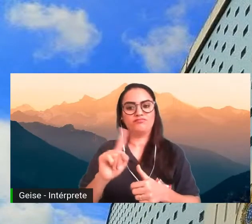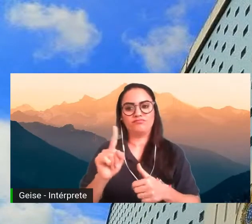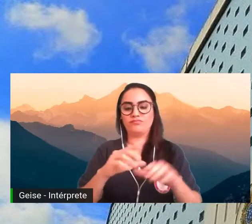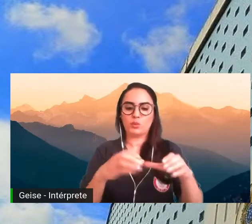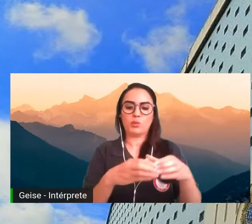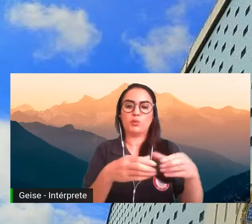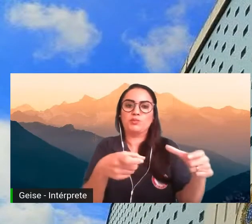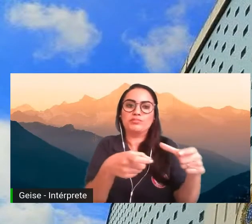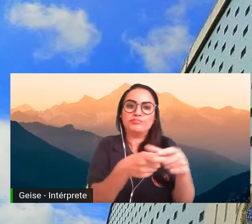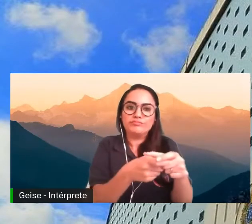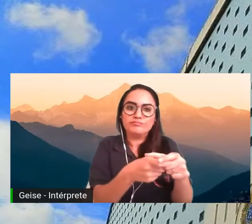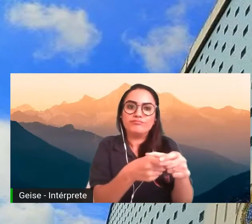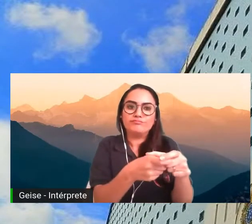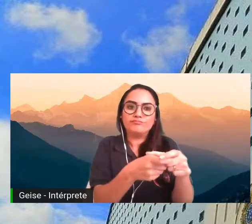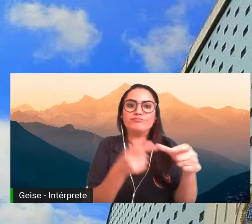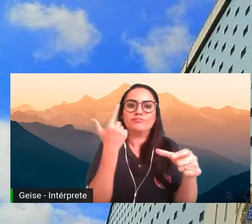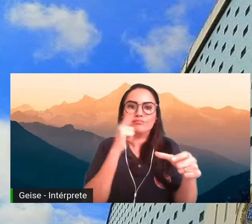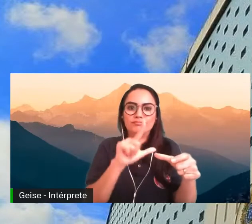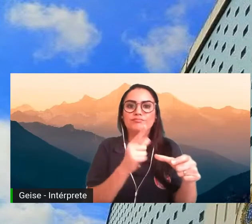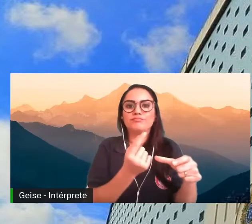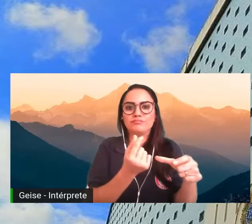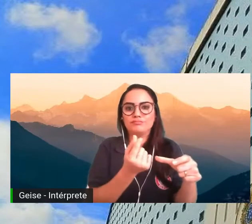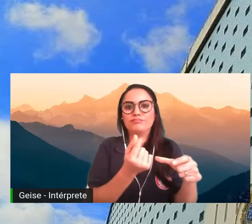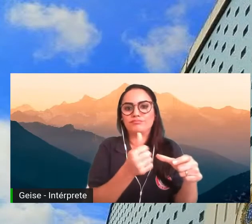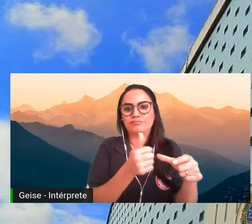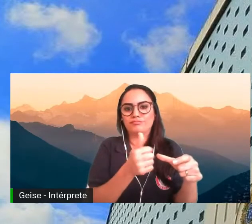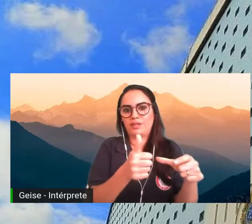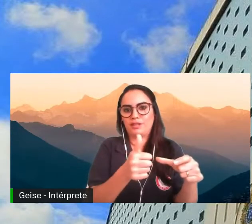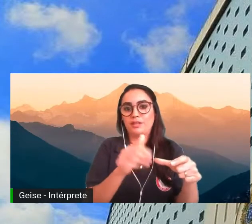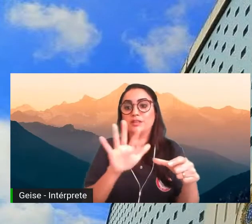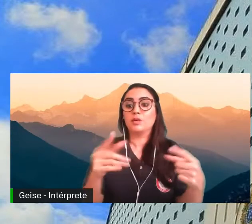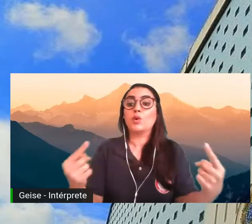as contradições? É preciso conversar com os alunos.